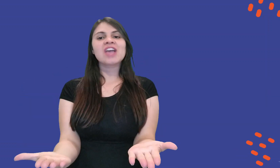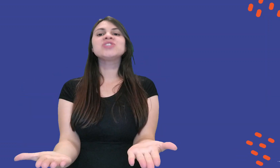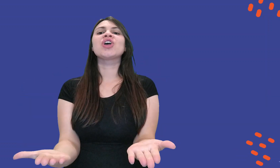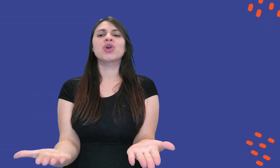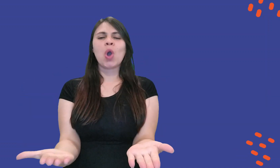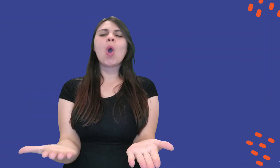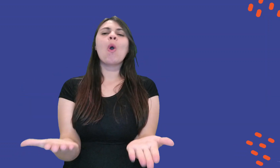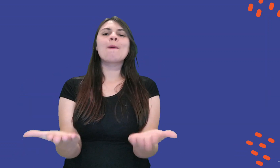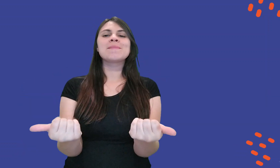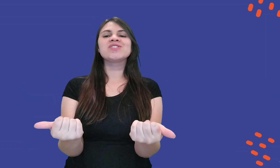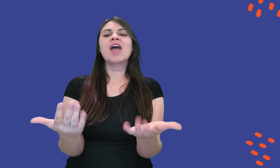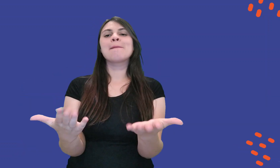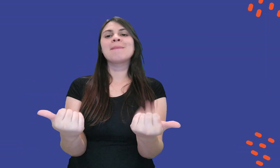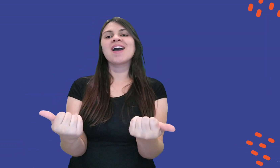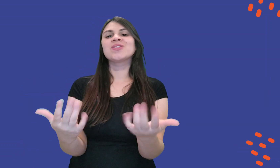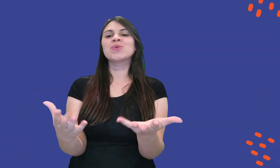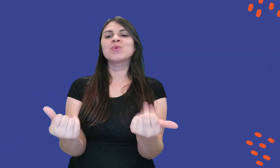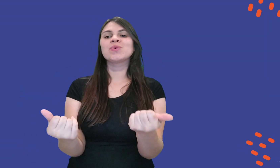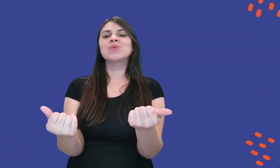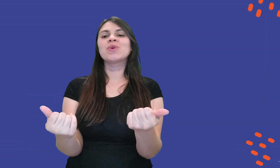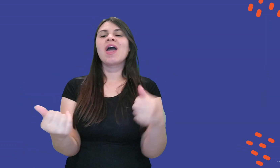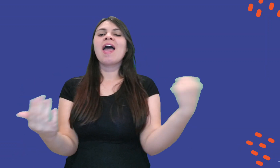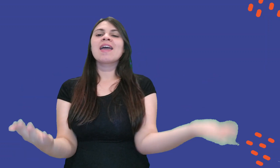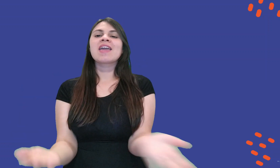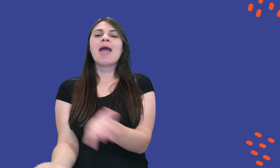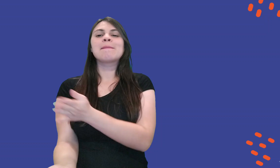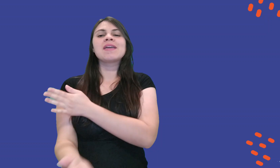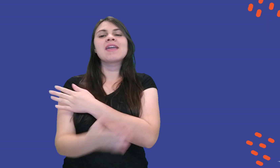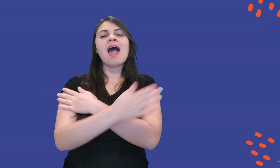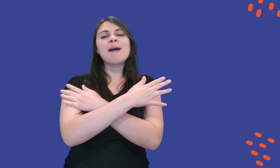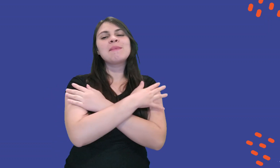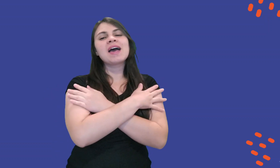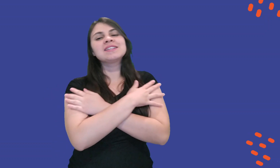já chegou me chamando quer me